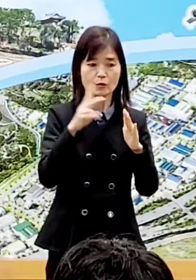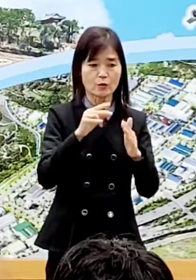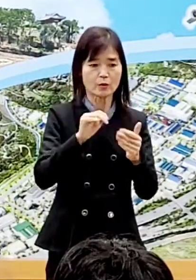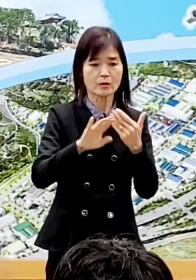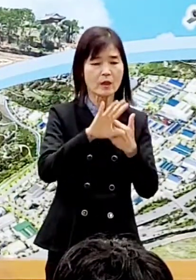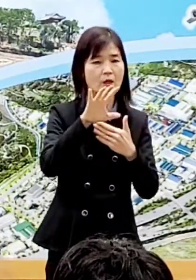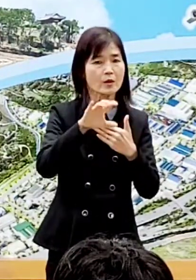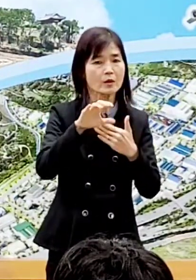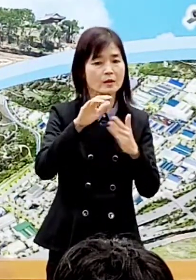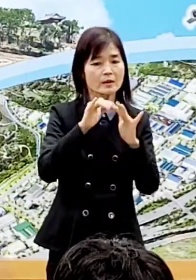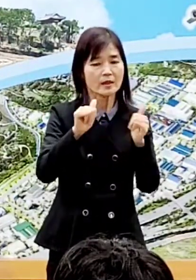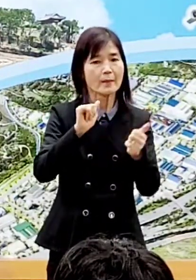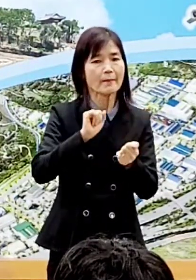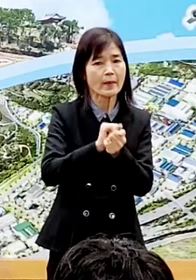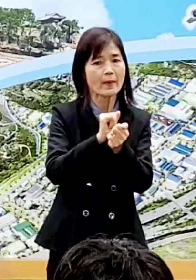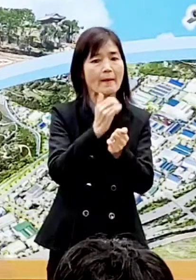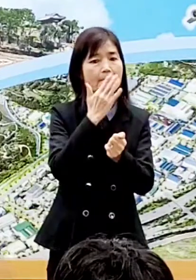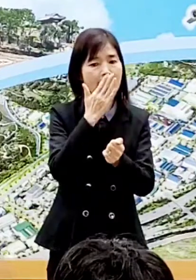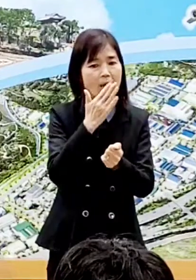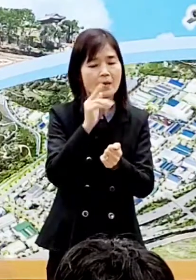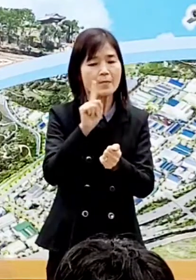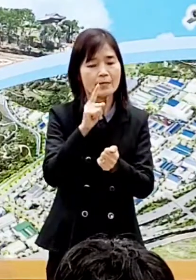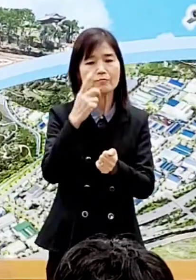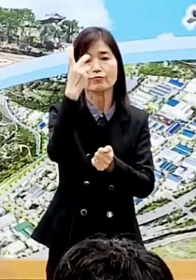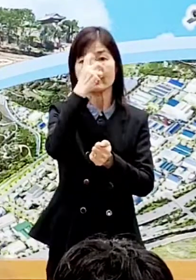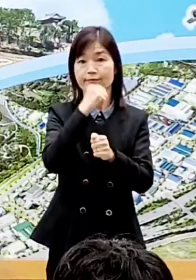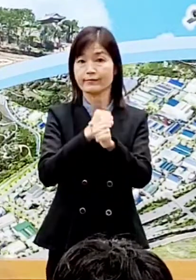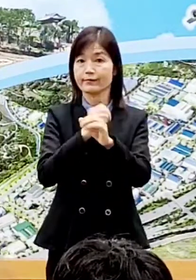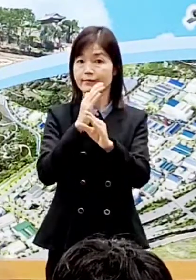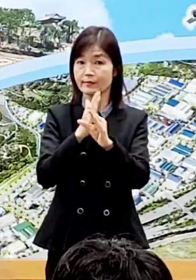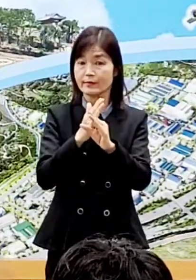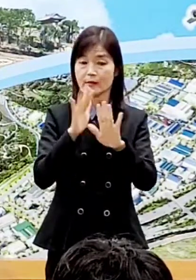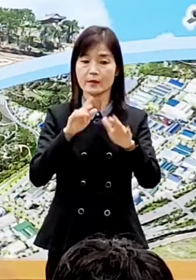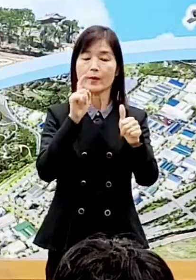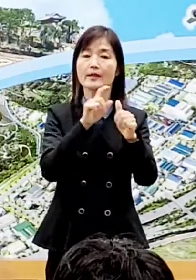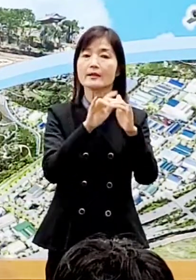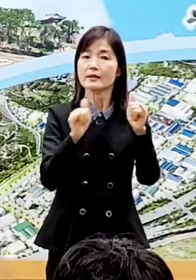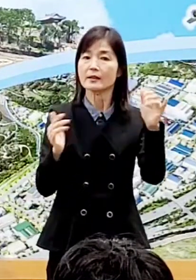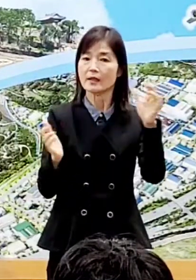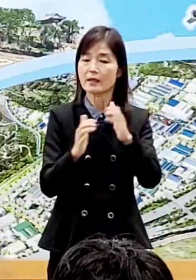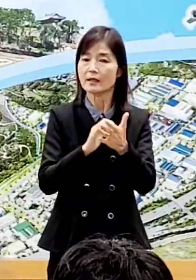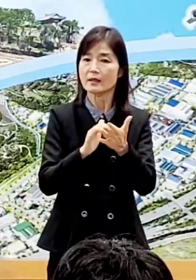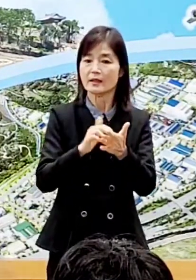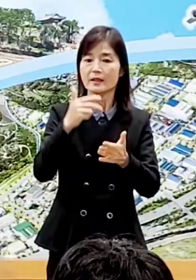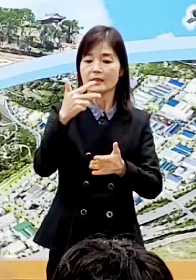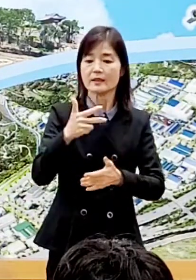시설 내 접촉자를 파악하고 있습니다. 현재까지 누적 확진자는